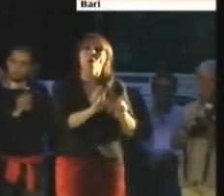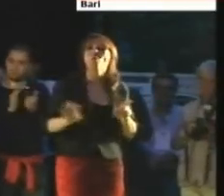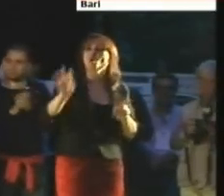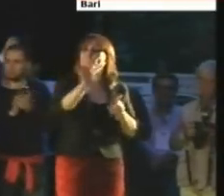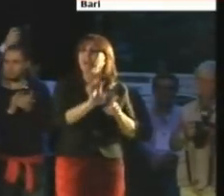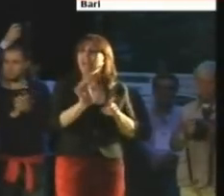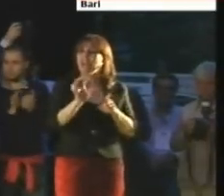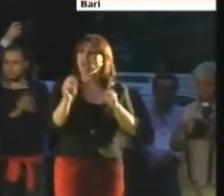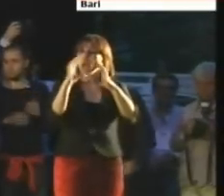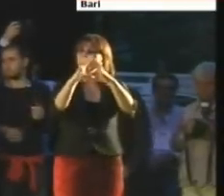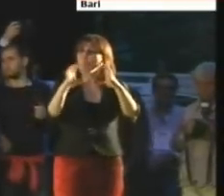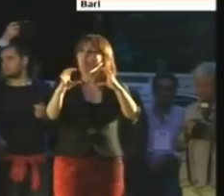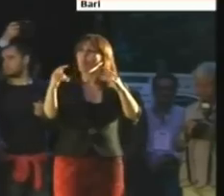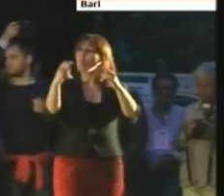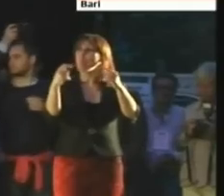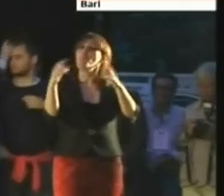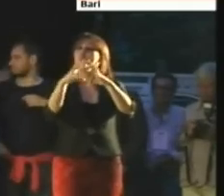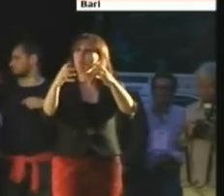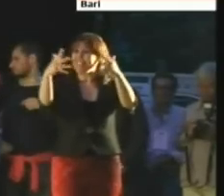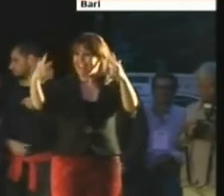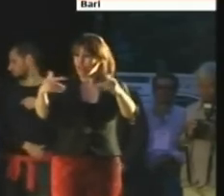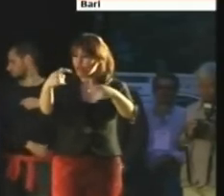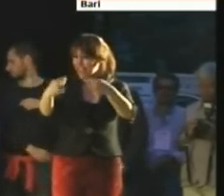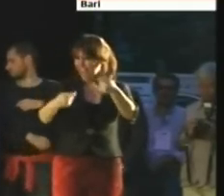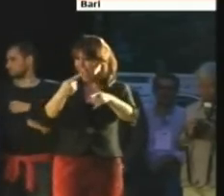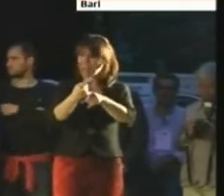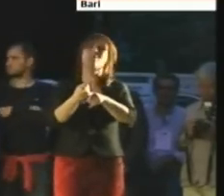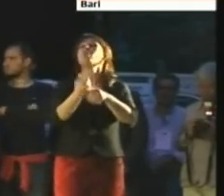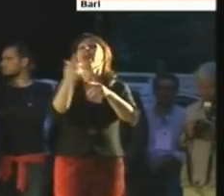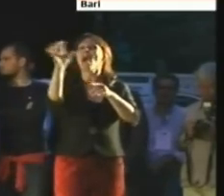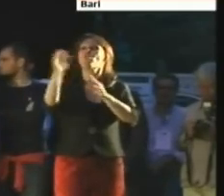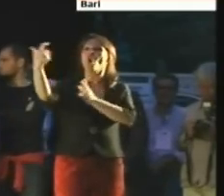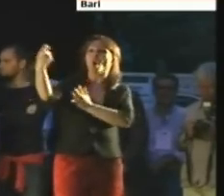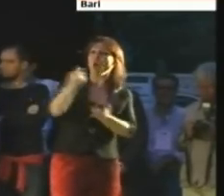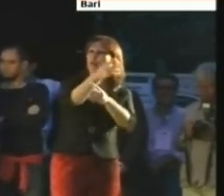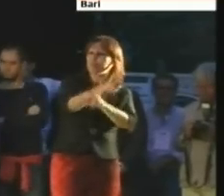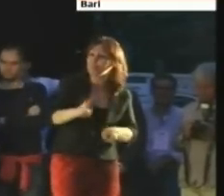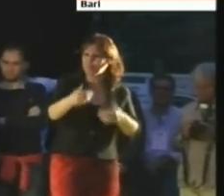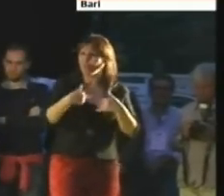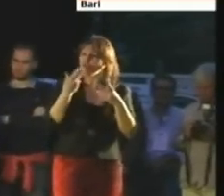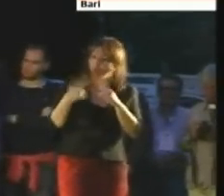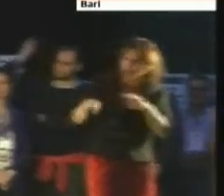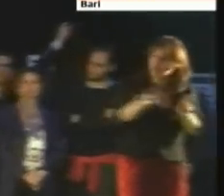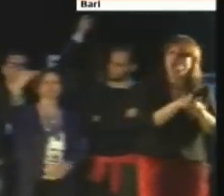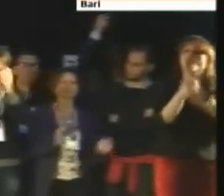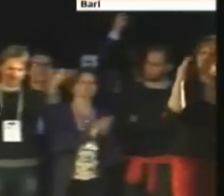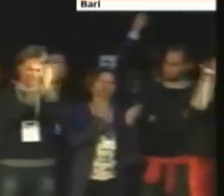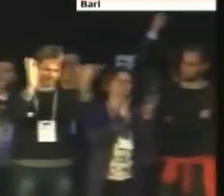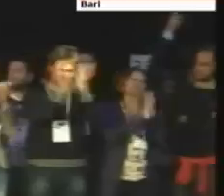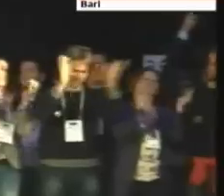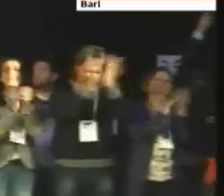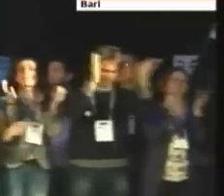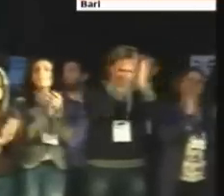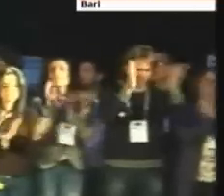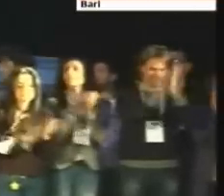multinazionali non ci devono più essere. I finanziamenti europei li controlleremo e andranno all'allevamento, all'agricoltura e al Made in